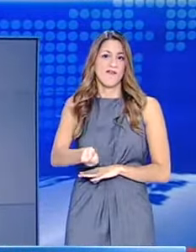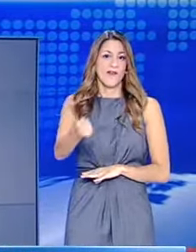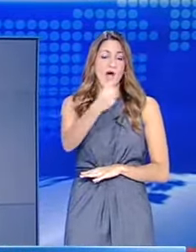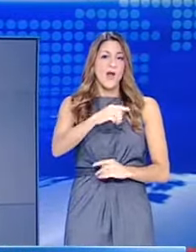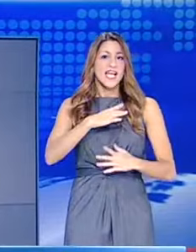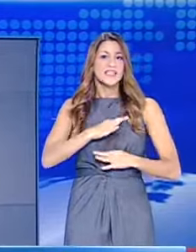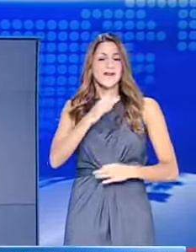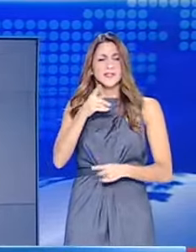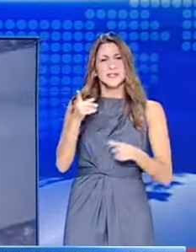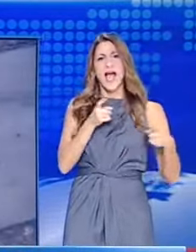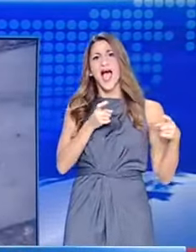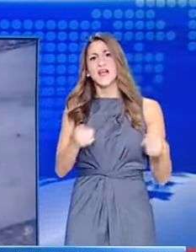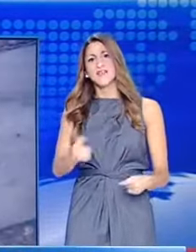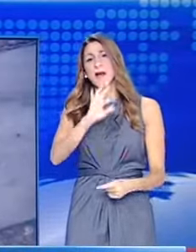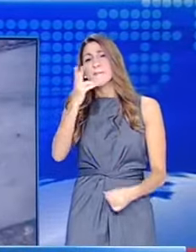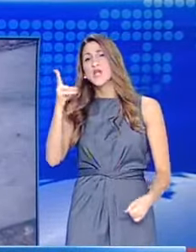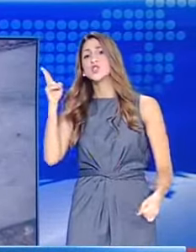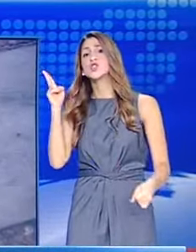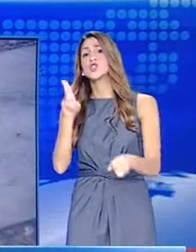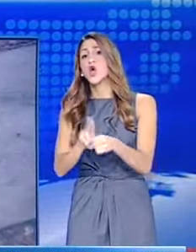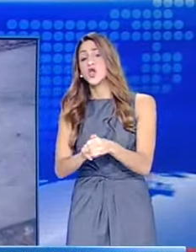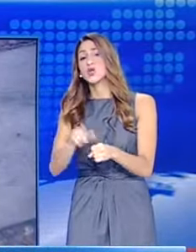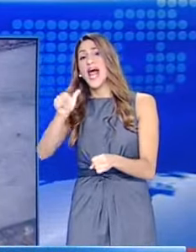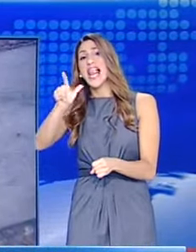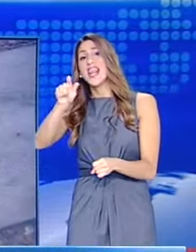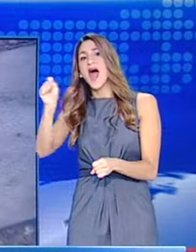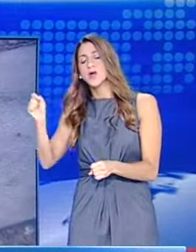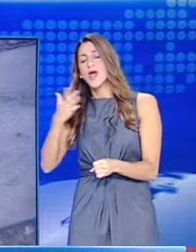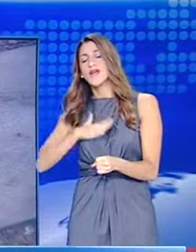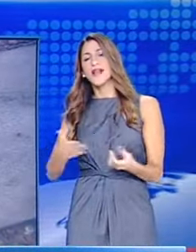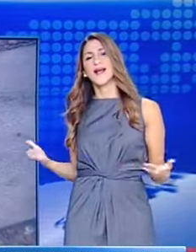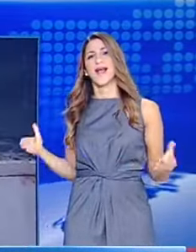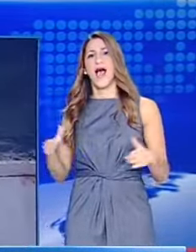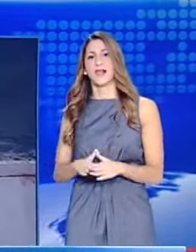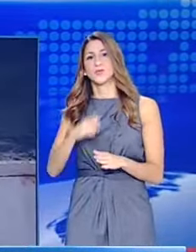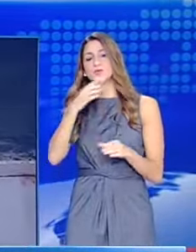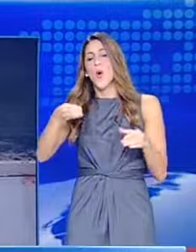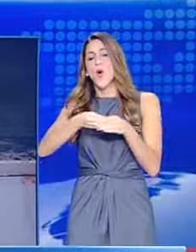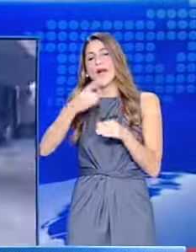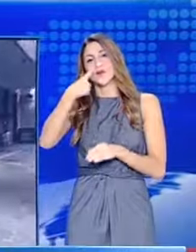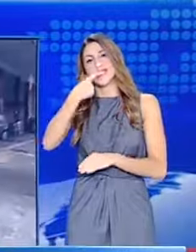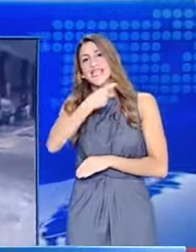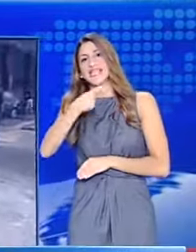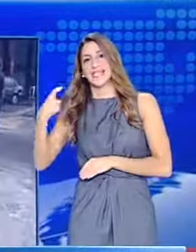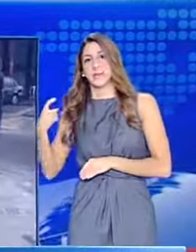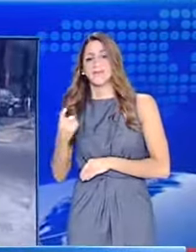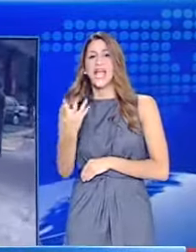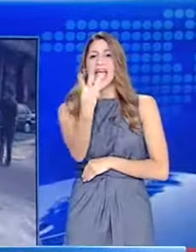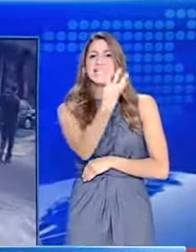απειλούσαν ότι θα τον σκοτώσουν αν δεν έλεγε αυτά που ήθελαν για να καλύψουν τον πυρήνα της νίκαιας οι τέσσερις κατηγορούμενοι για την επίθεση